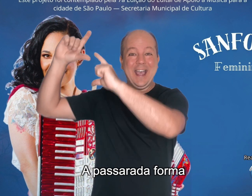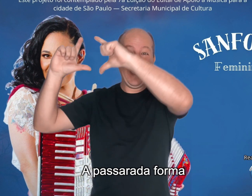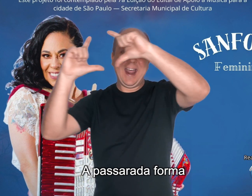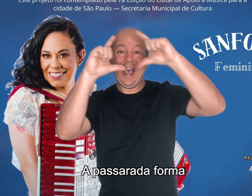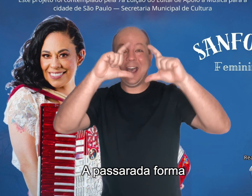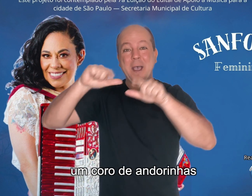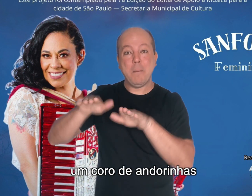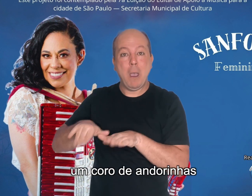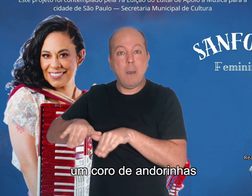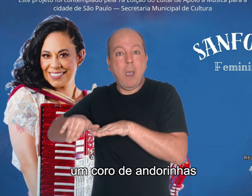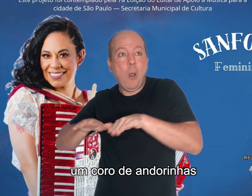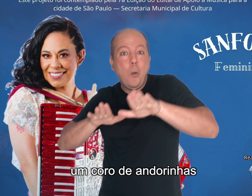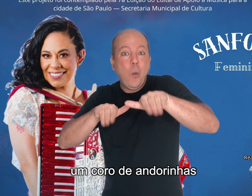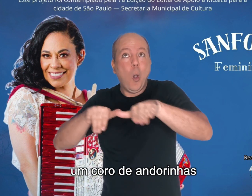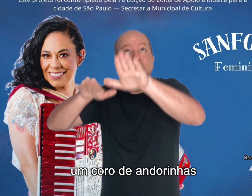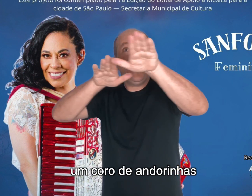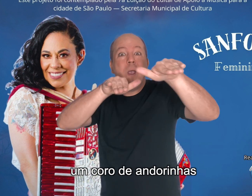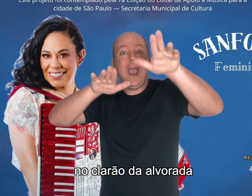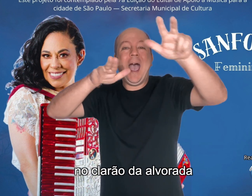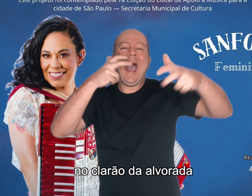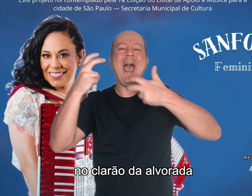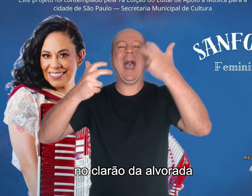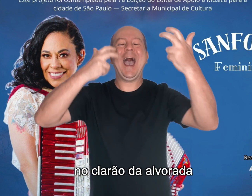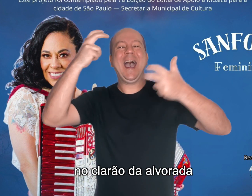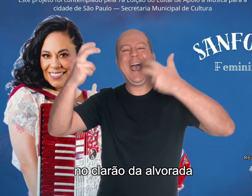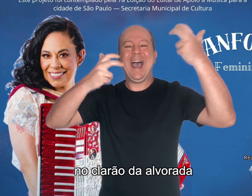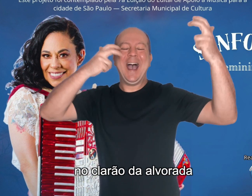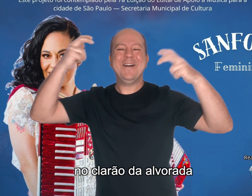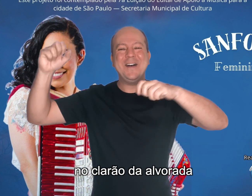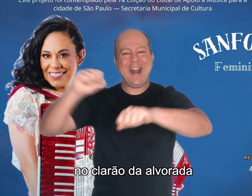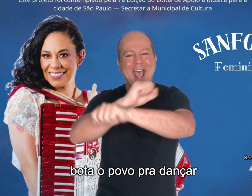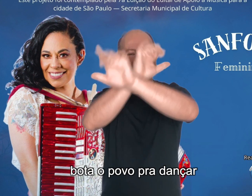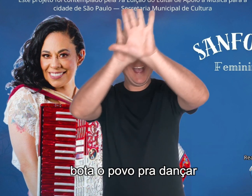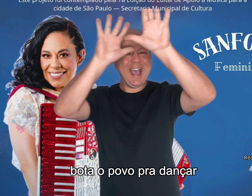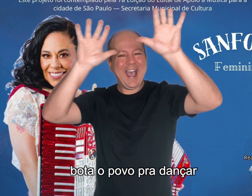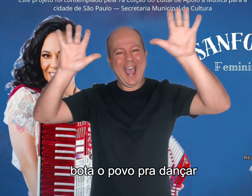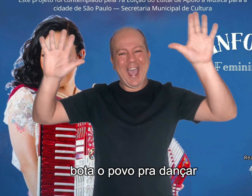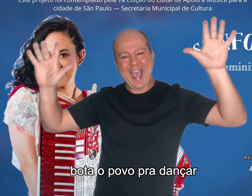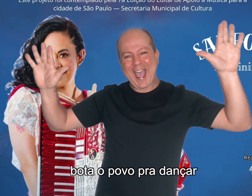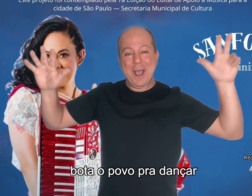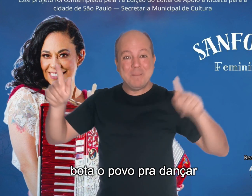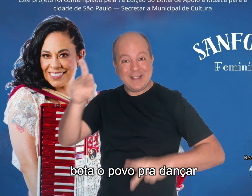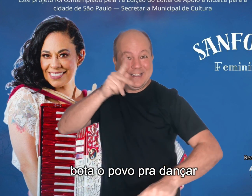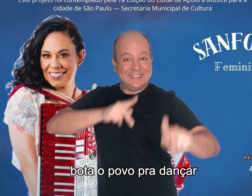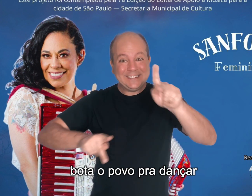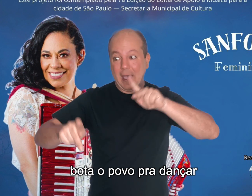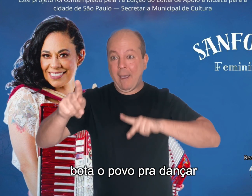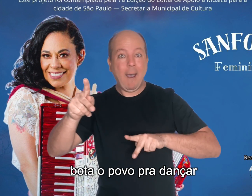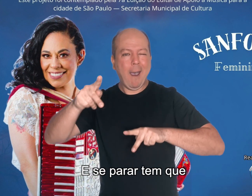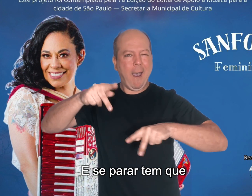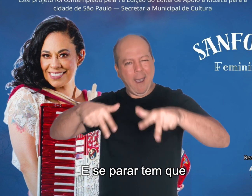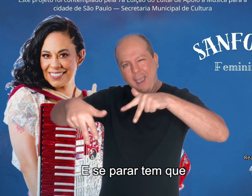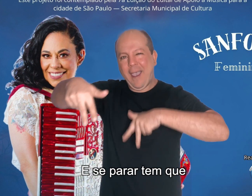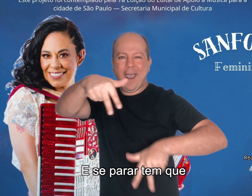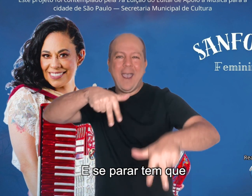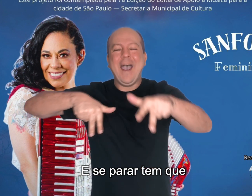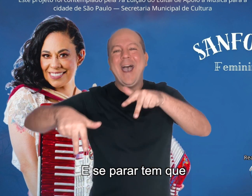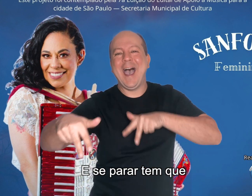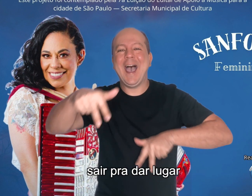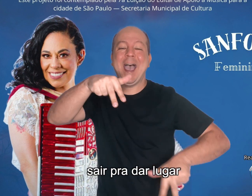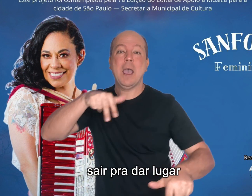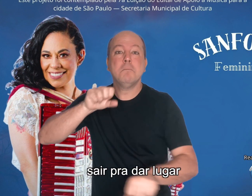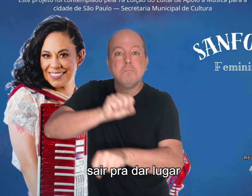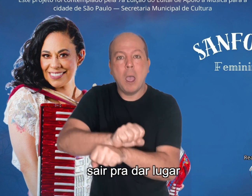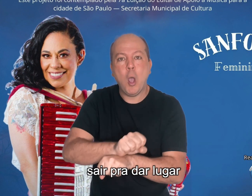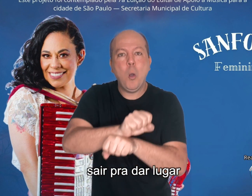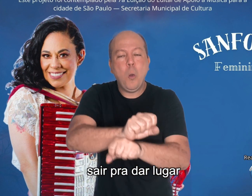passarada forma um couro de andorinhas no clarão da Alvorada bota o povo PR dançar e se parar